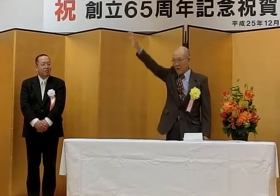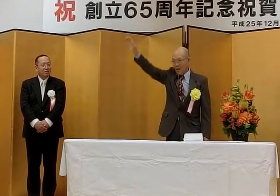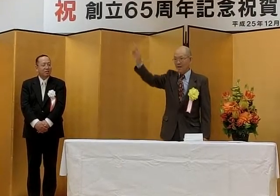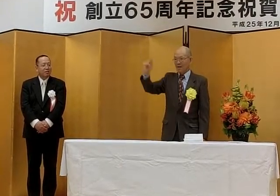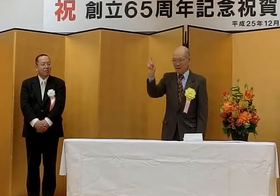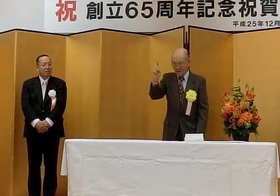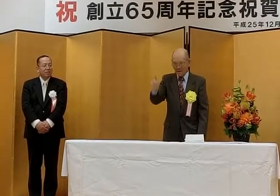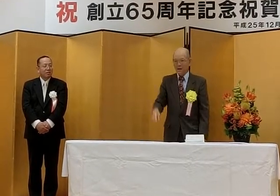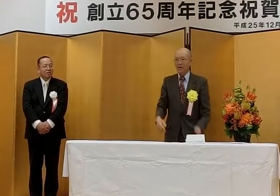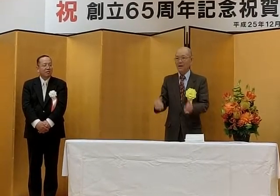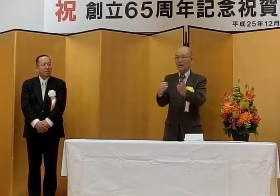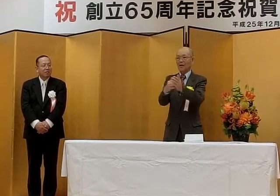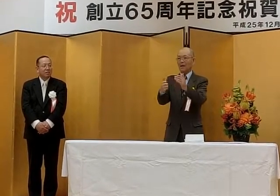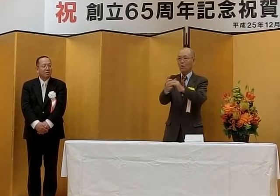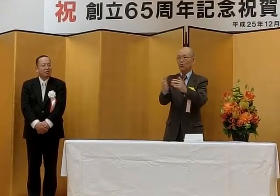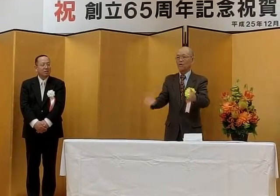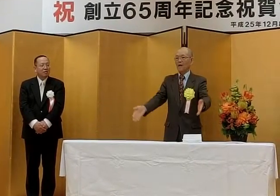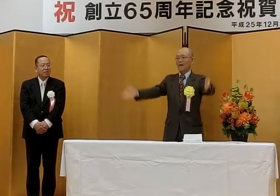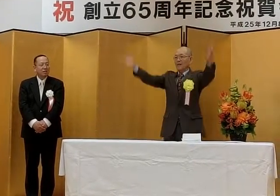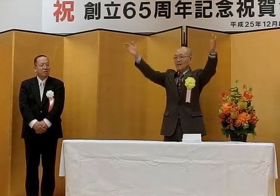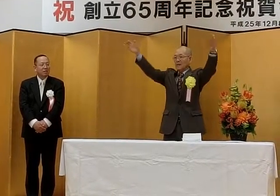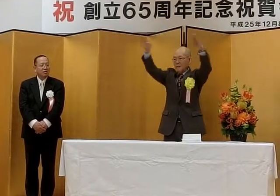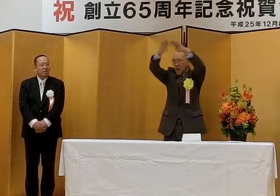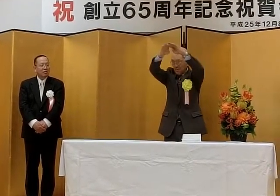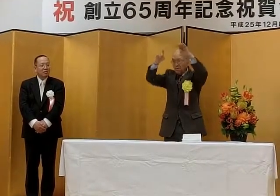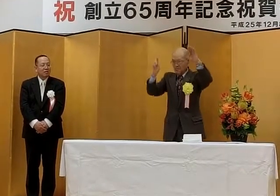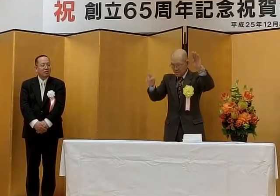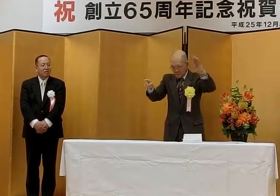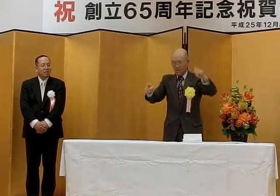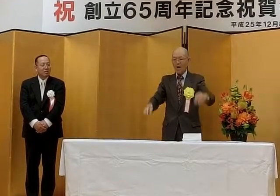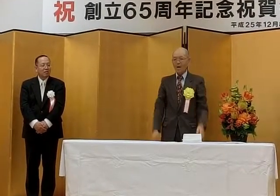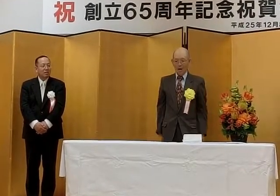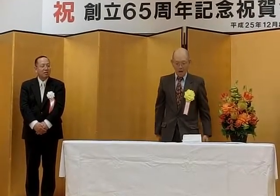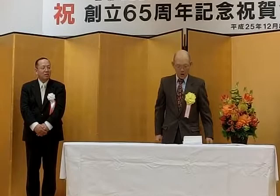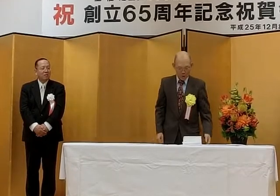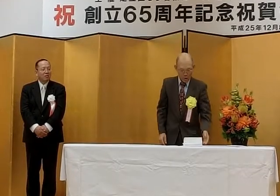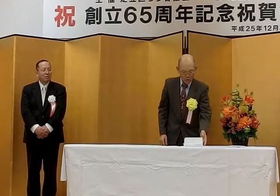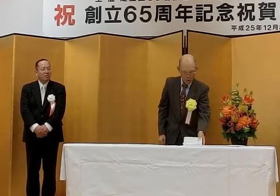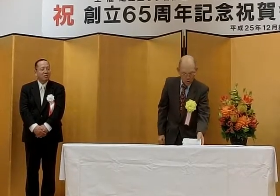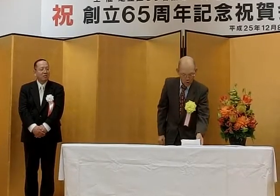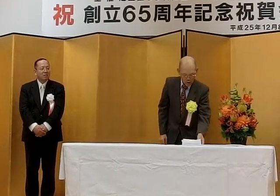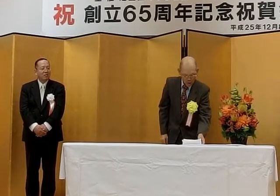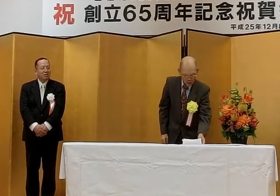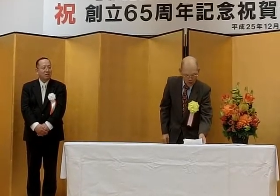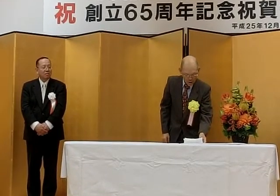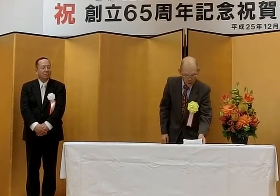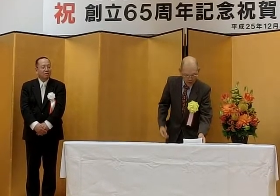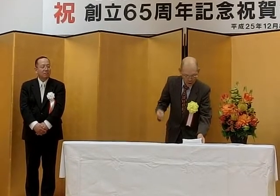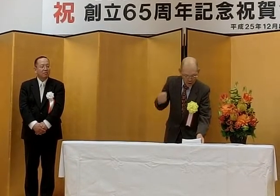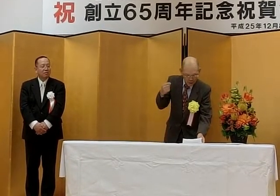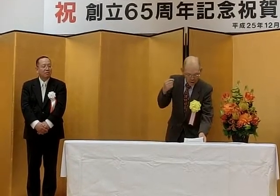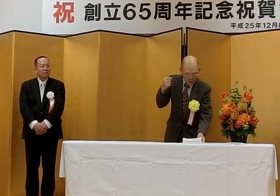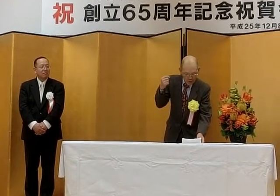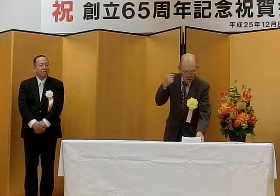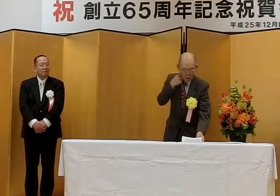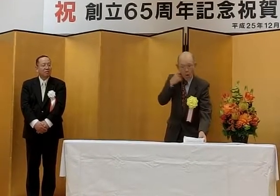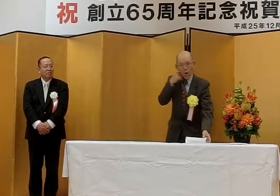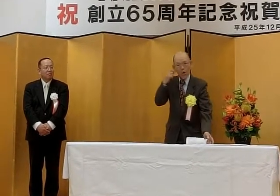私が一番思い出にございますのは竹の塚センターでございます。竹の塚センターでございます